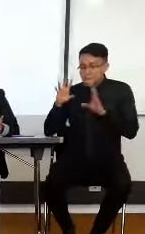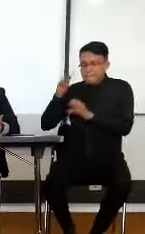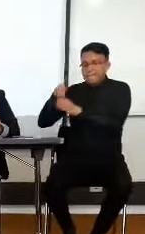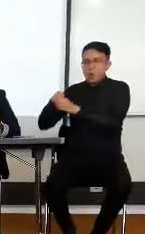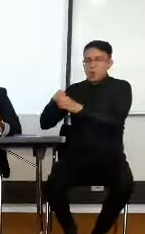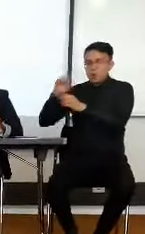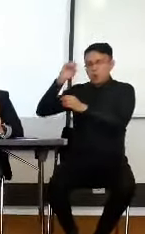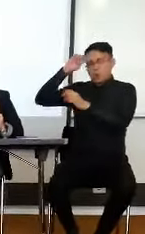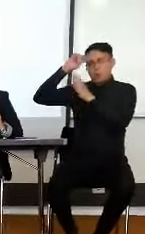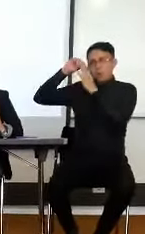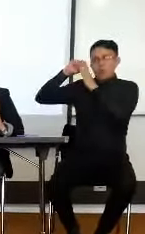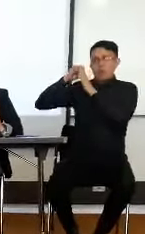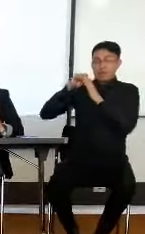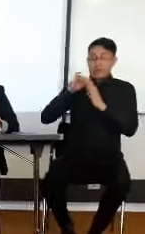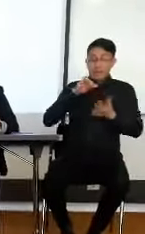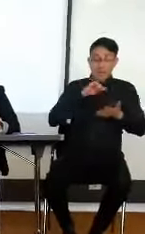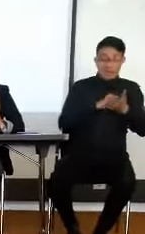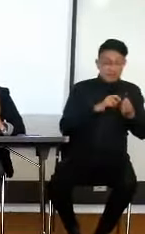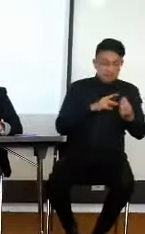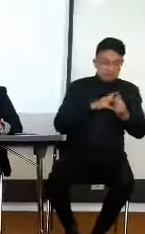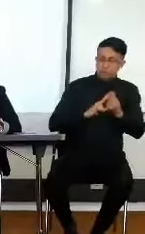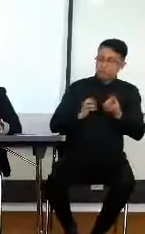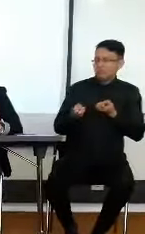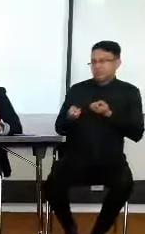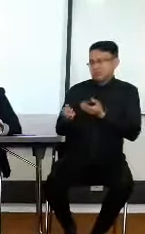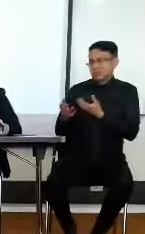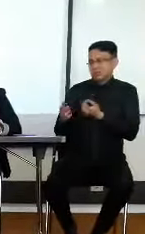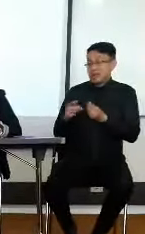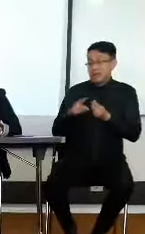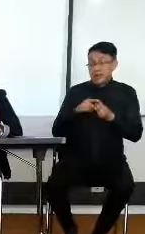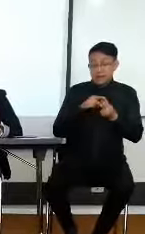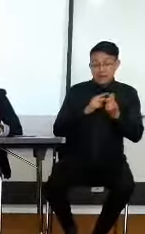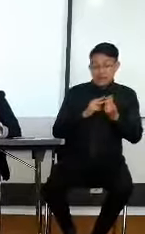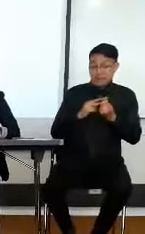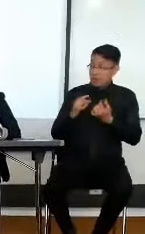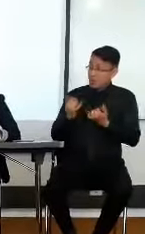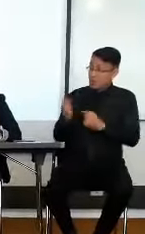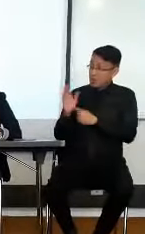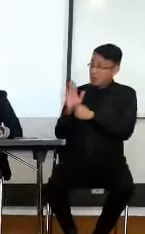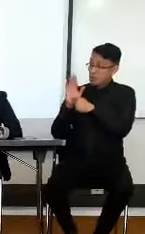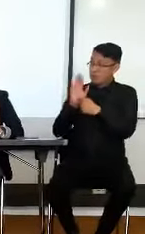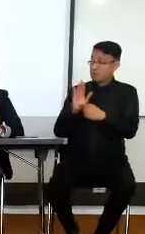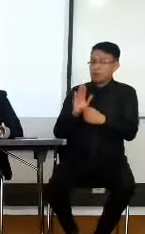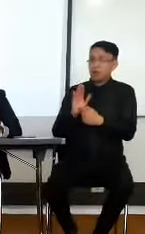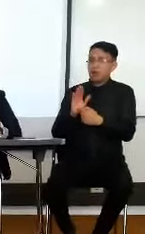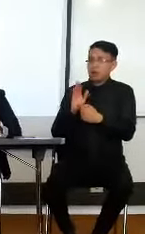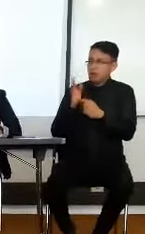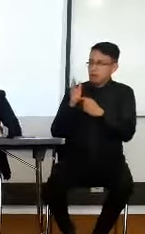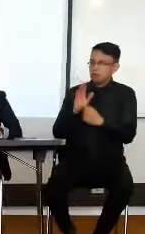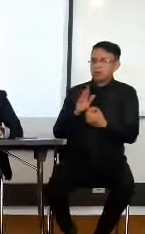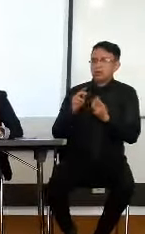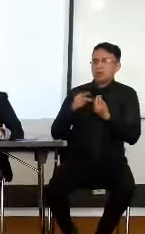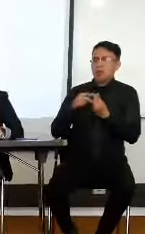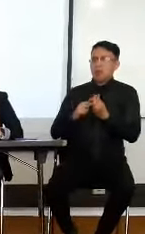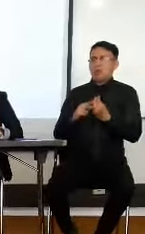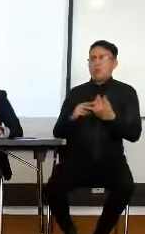las herramientas. Y creo que esta herramienta que nos va a presentar Consuelo es una oportunidad y es